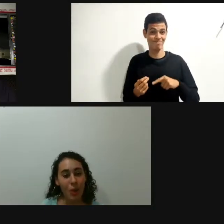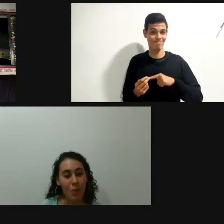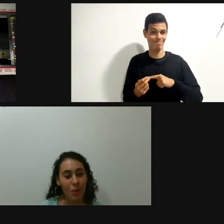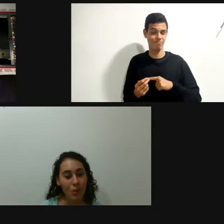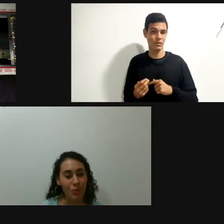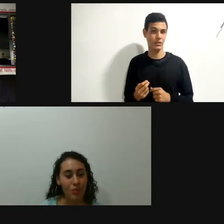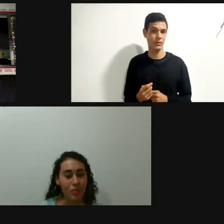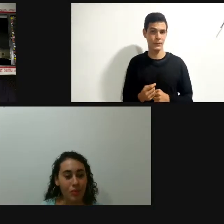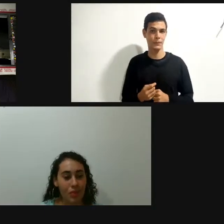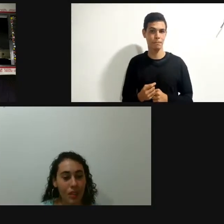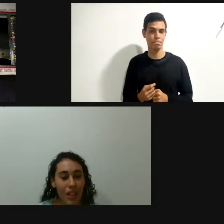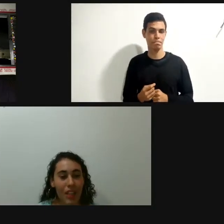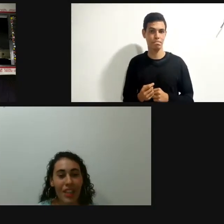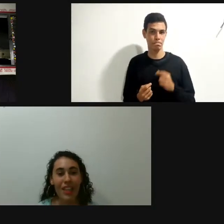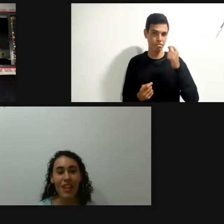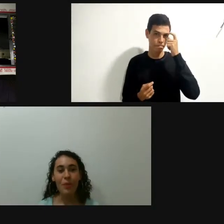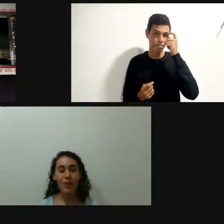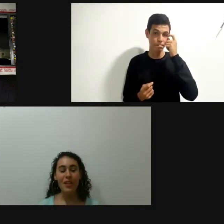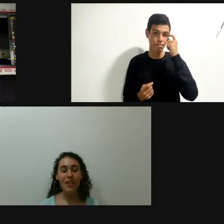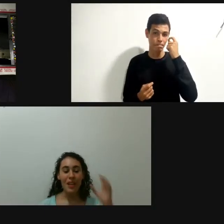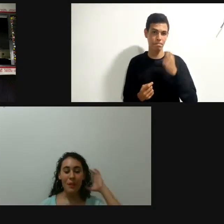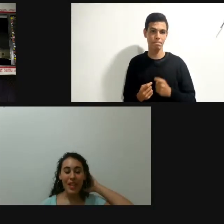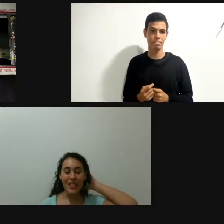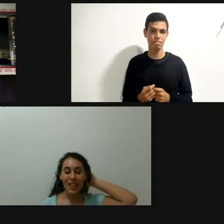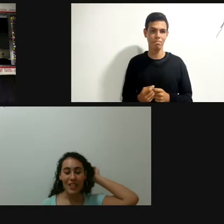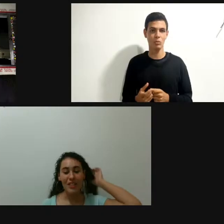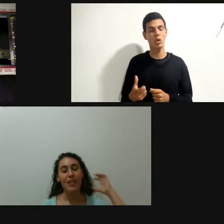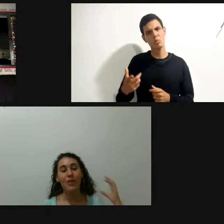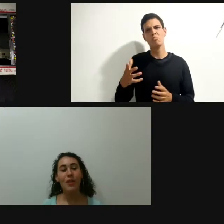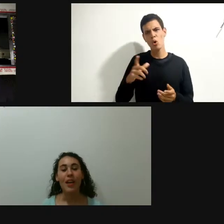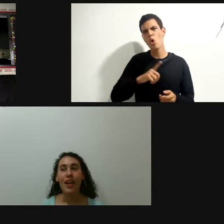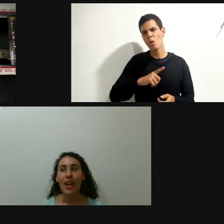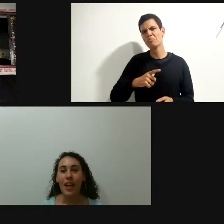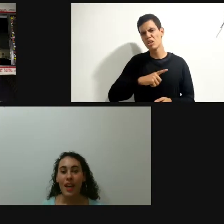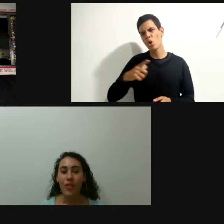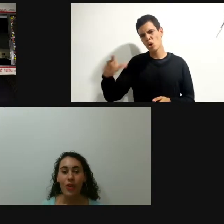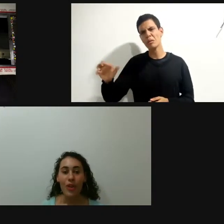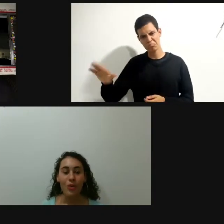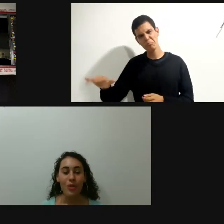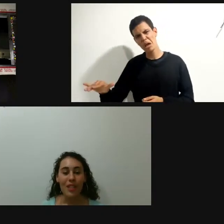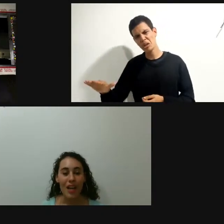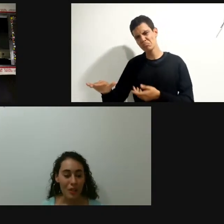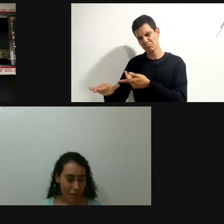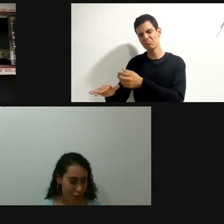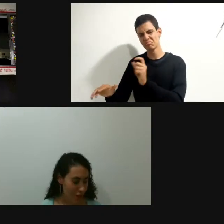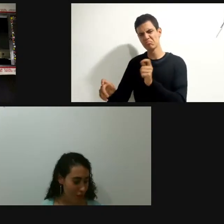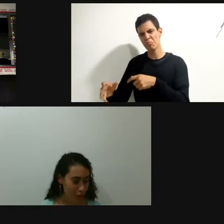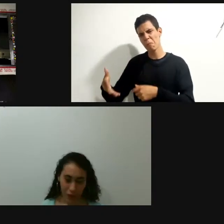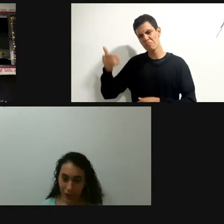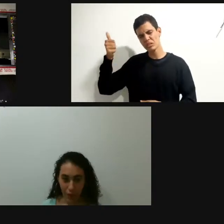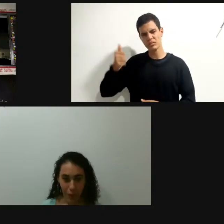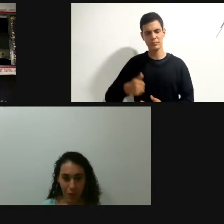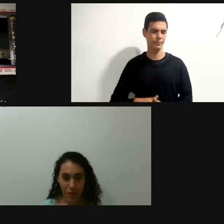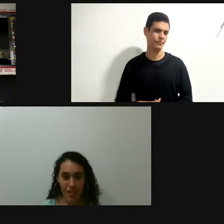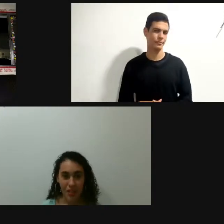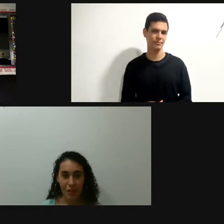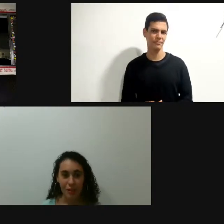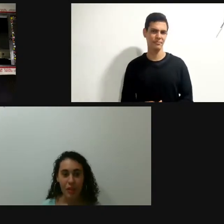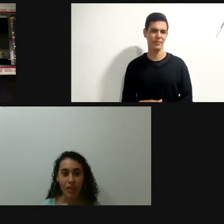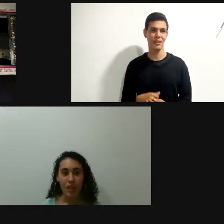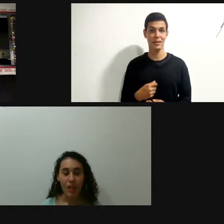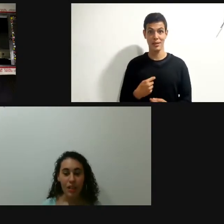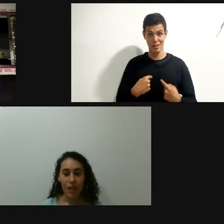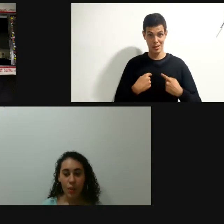que o comum. E por essa questão, foi um dos gastos que eu tive quando eu estava